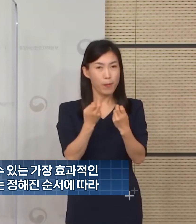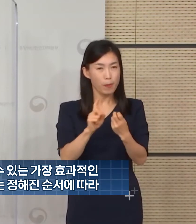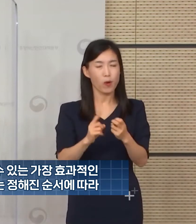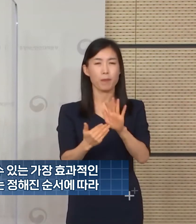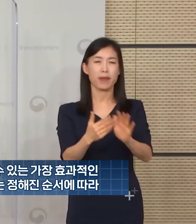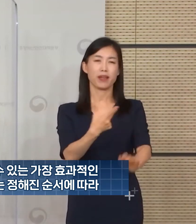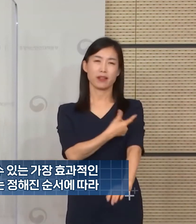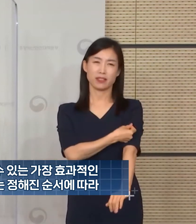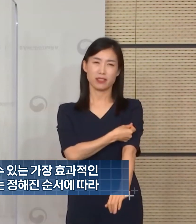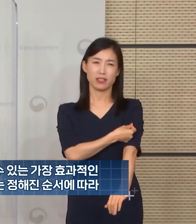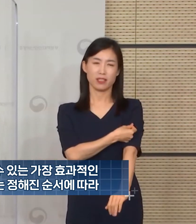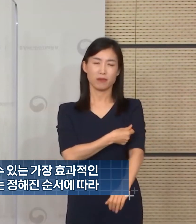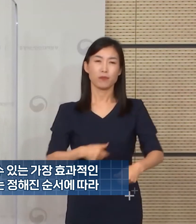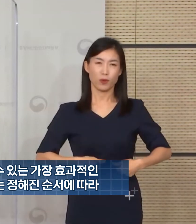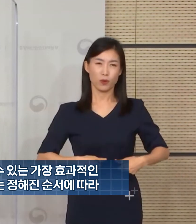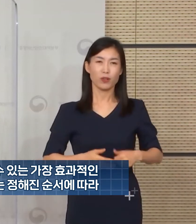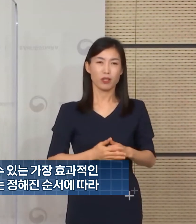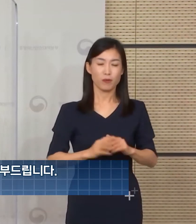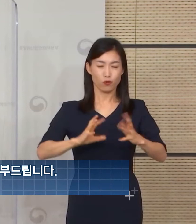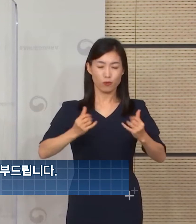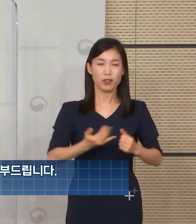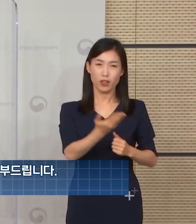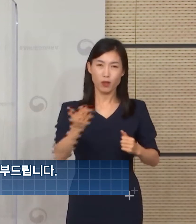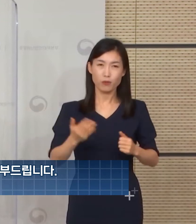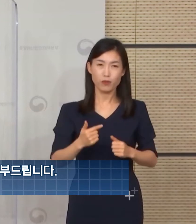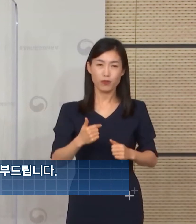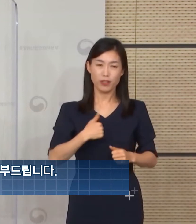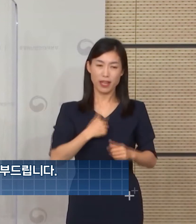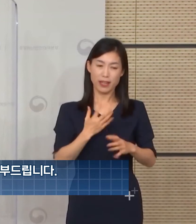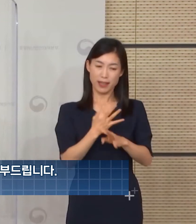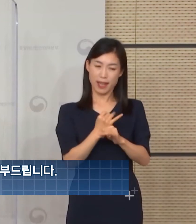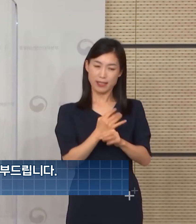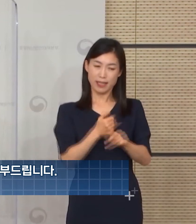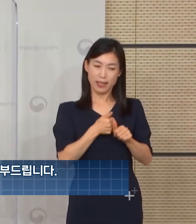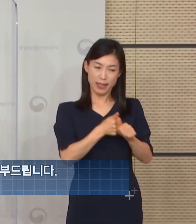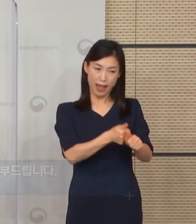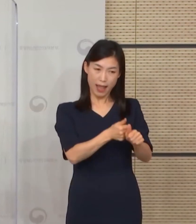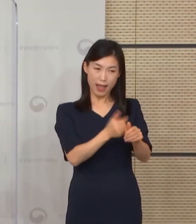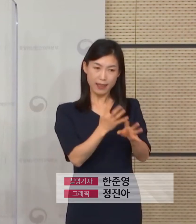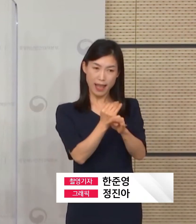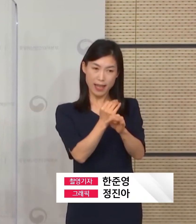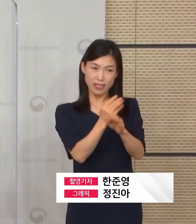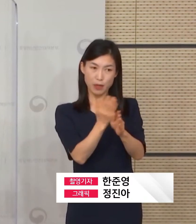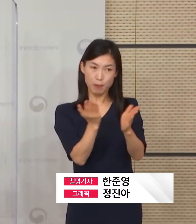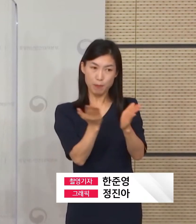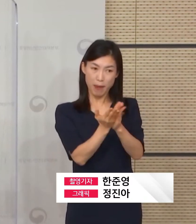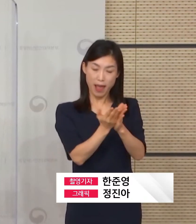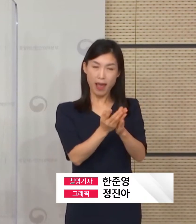국민 여러분들께서는 정해진 순서에 따라 접종에 참여하시기를 당부드립니다.